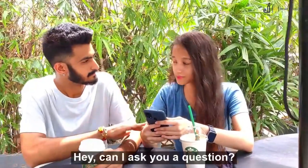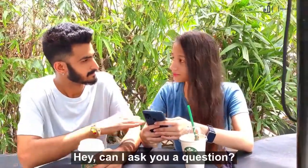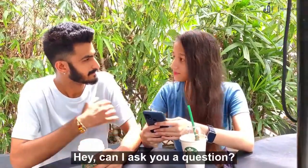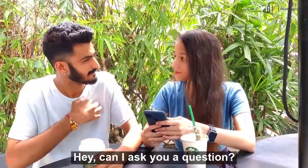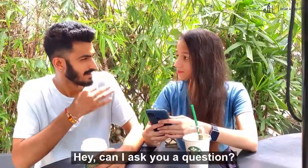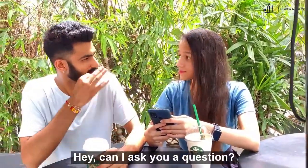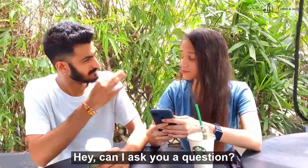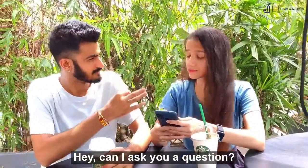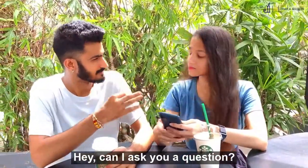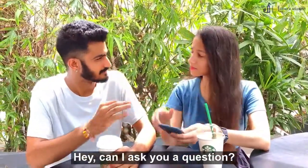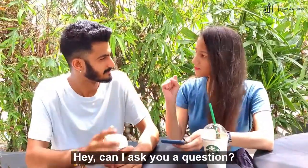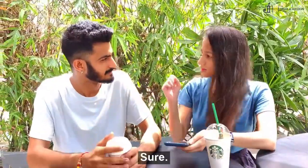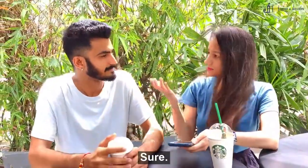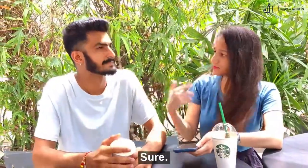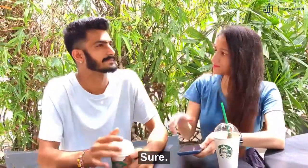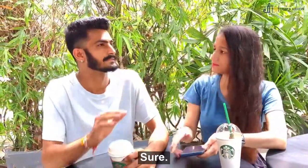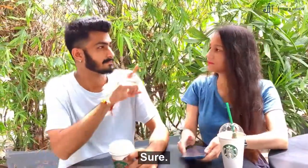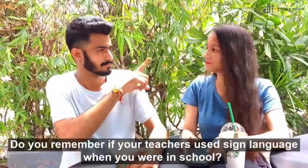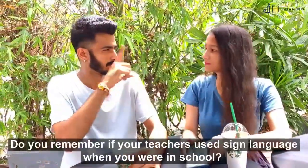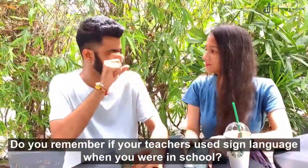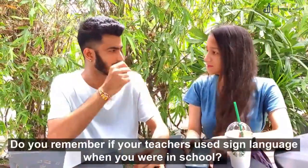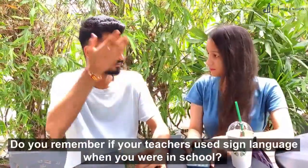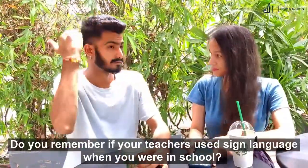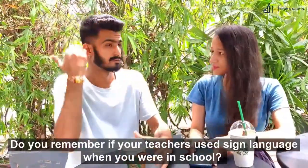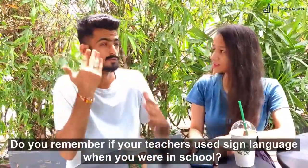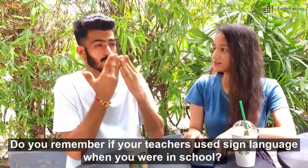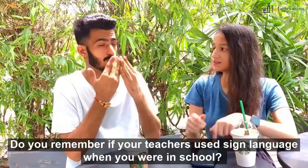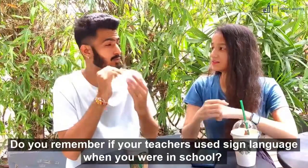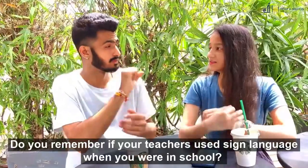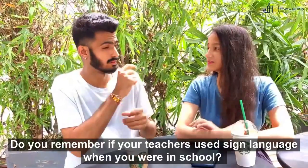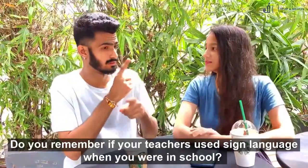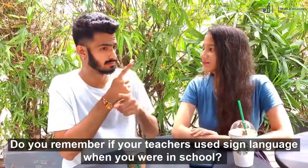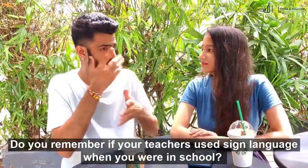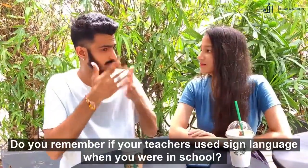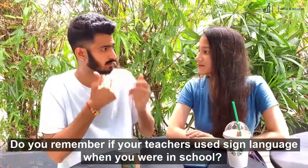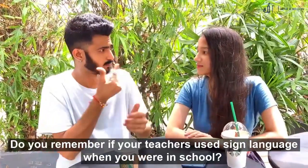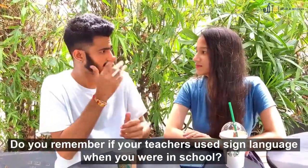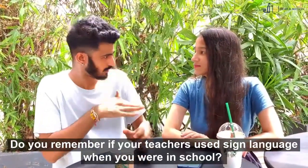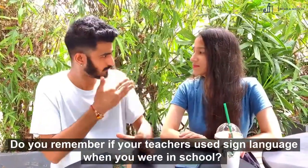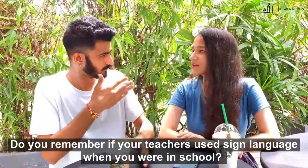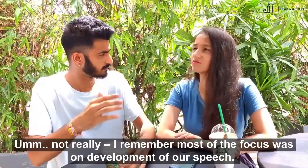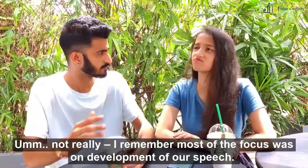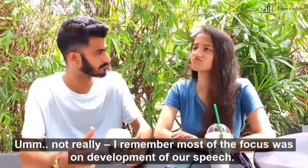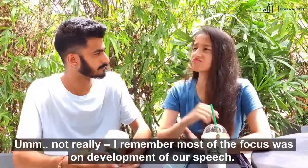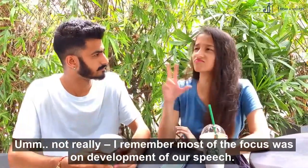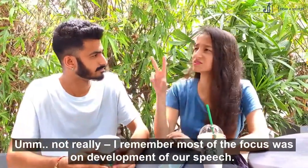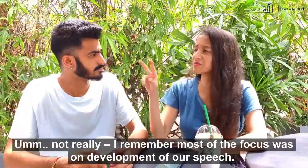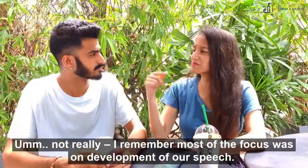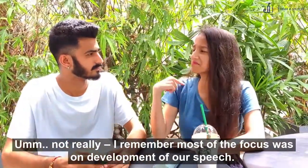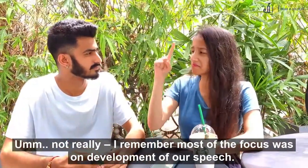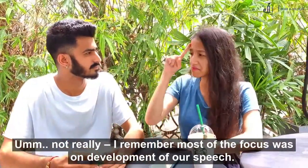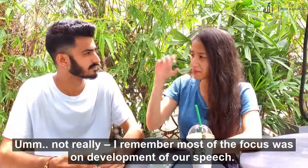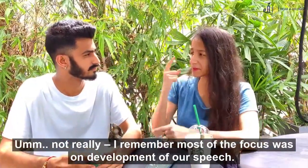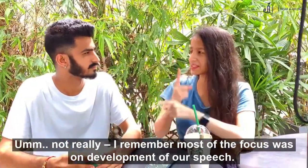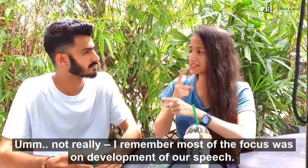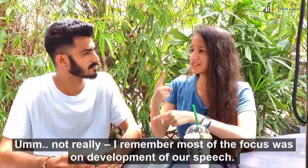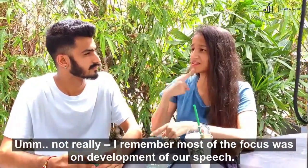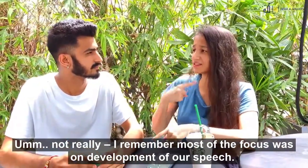ही, मैं तुमसे एक सवाल पूछू, हाँ, पूछो, क्या तुम्हें याद है, तुम्हारे अध्यापक तुम्हारे स्कूल में सांकेतिक भाष्य का इस्तिमाल करते थे?